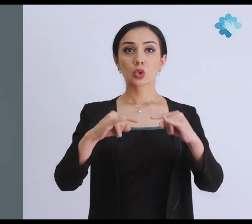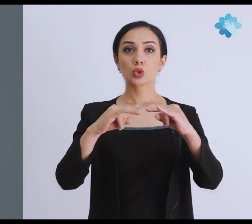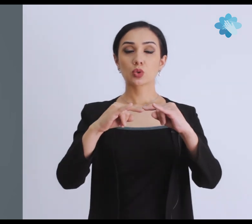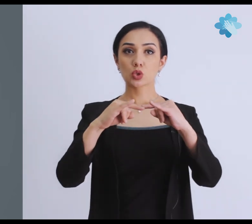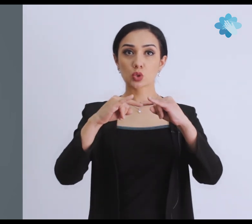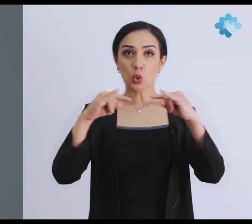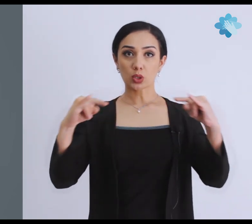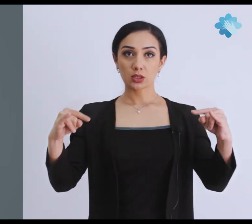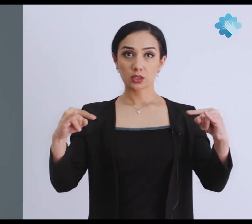стол-стул